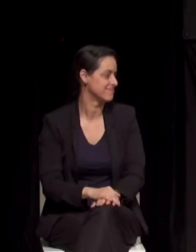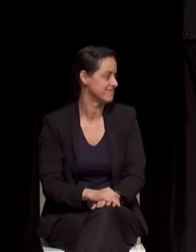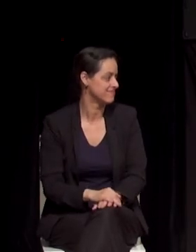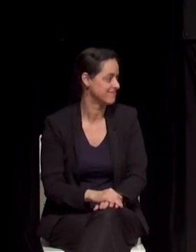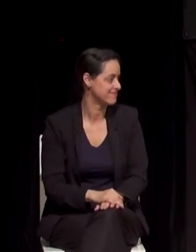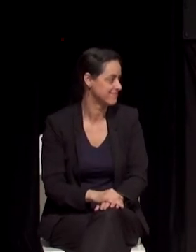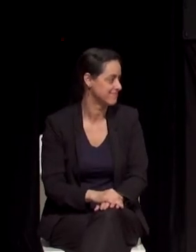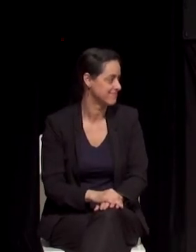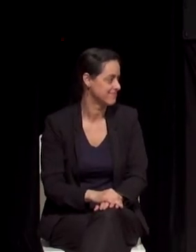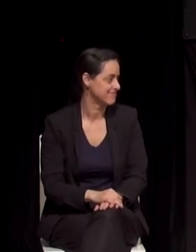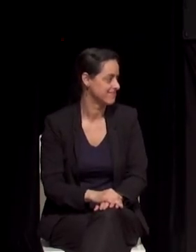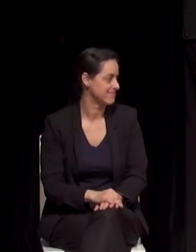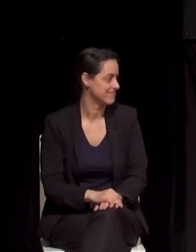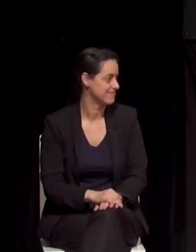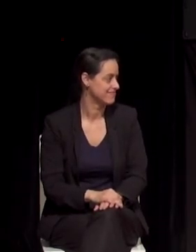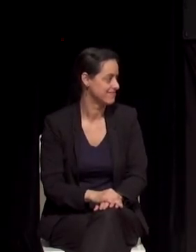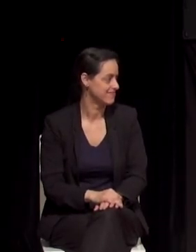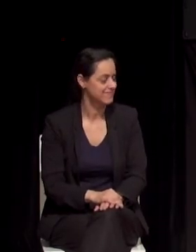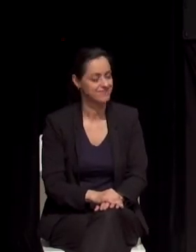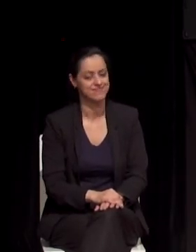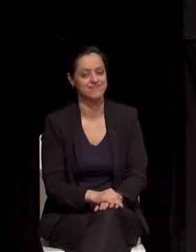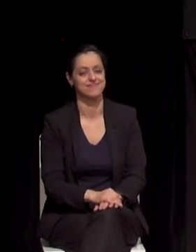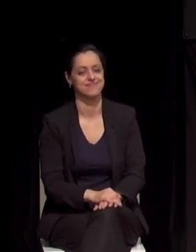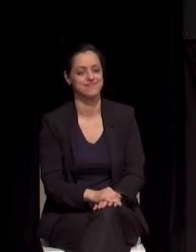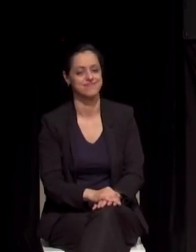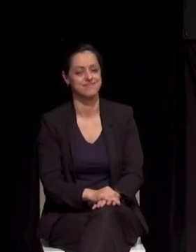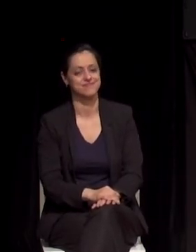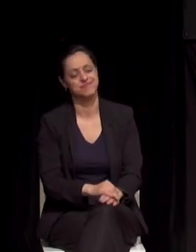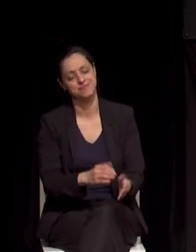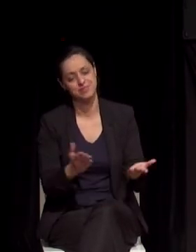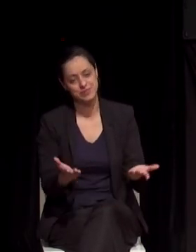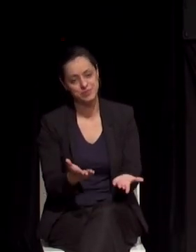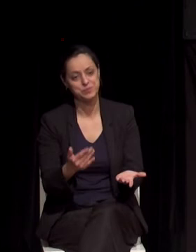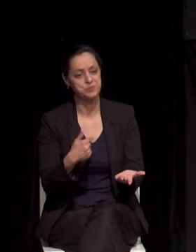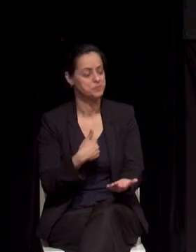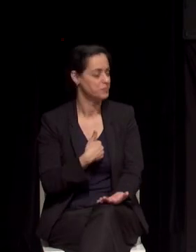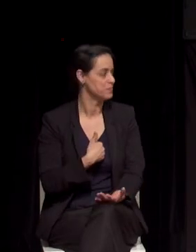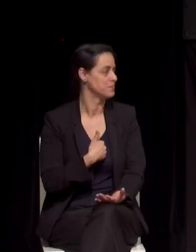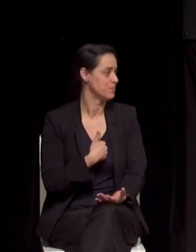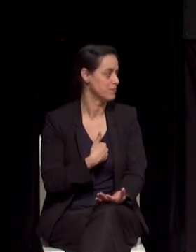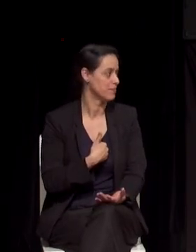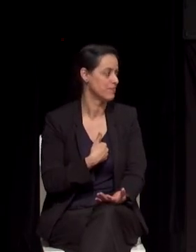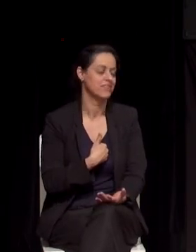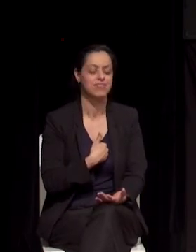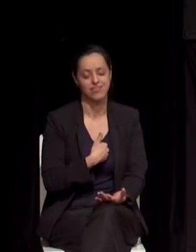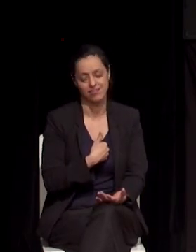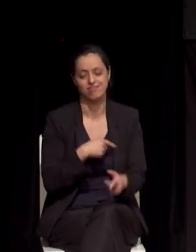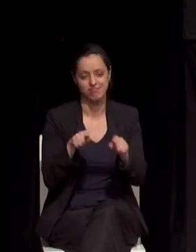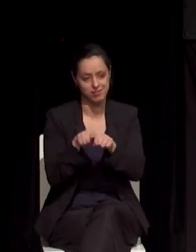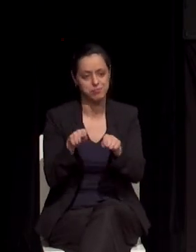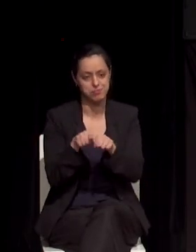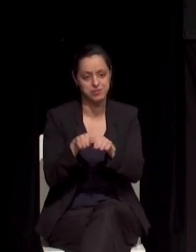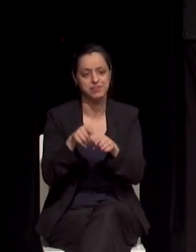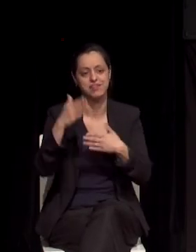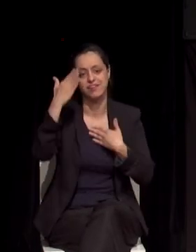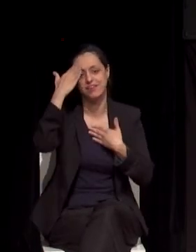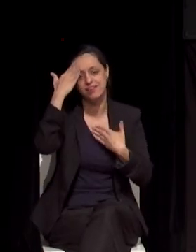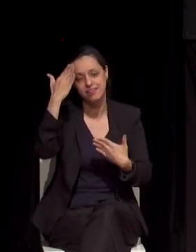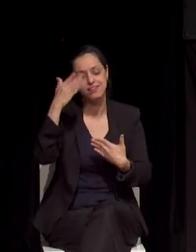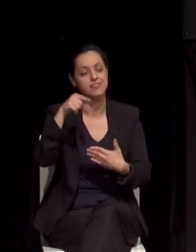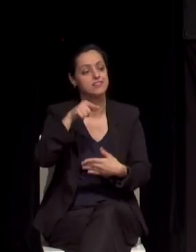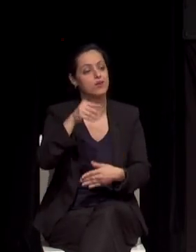Eu gostaria de agradecer essa oportunidade. Muito obrigada,